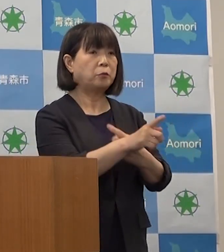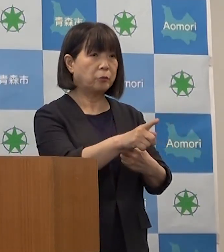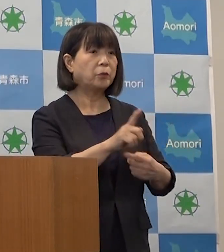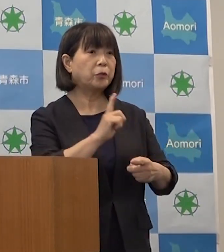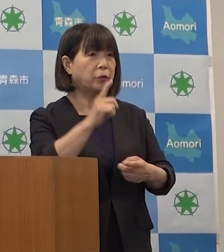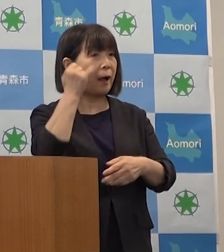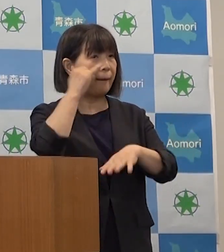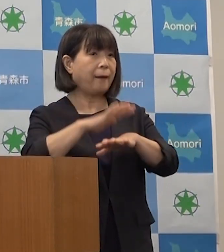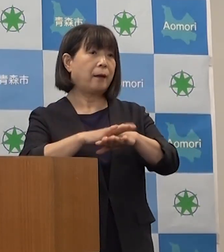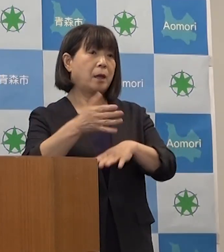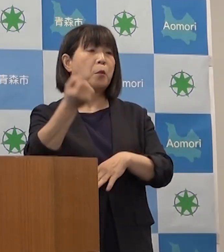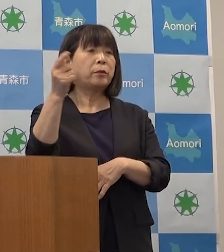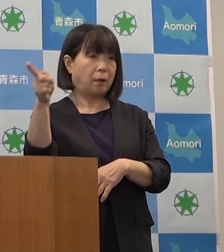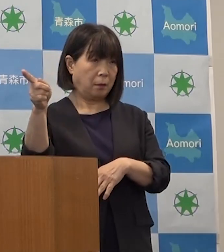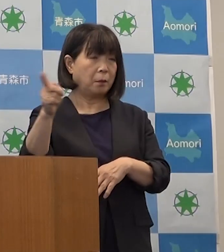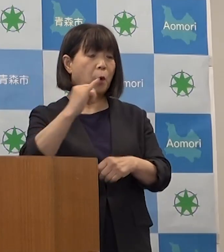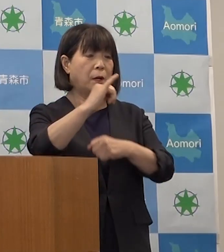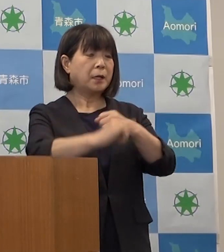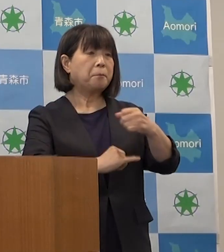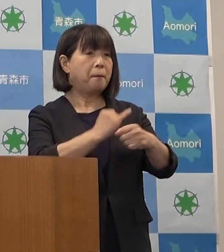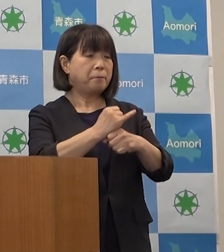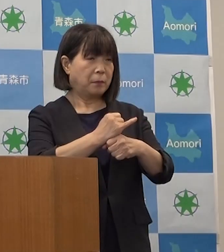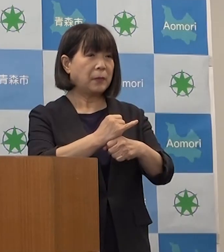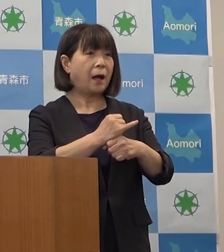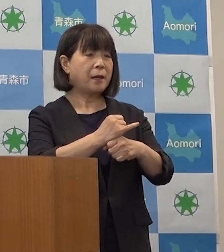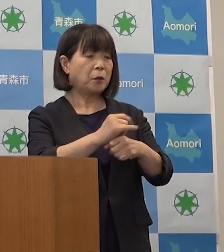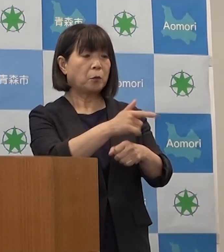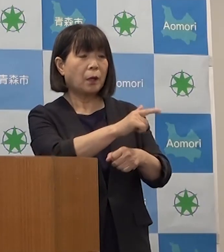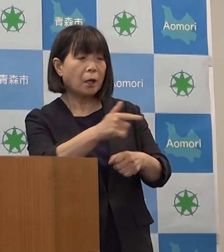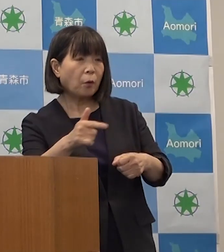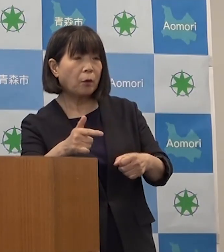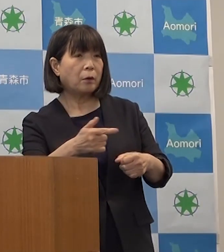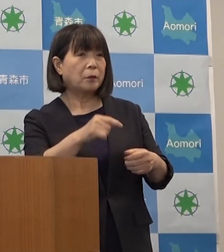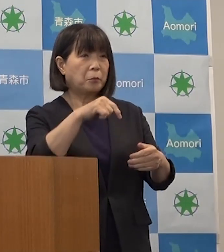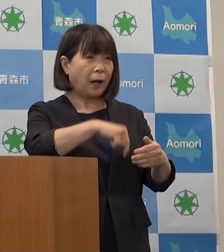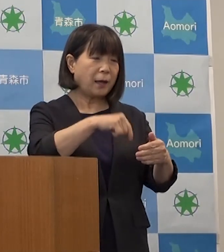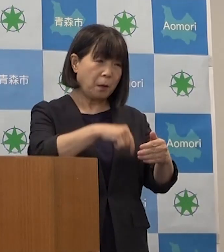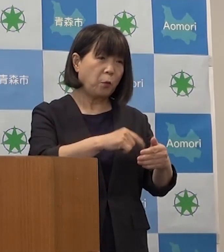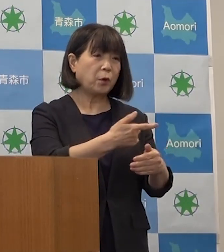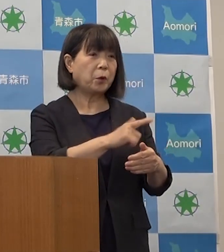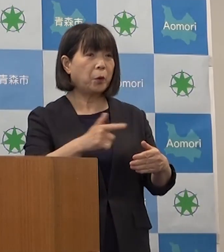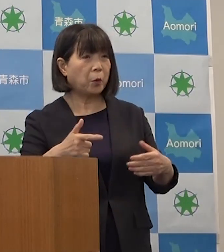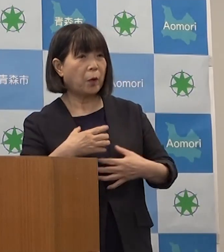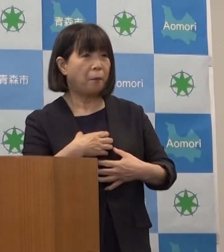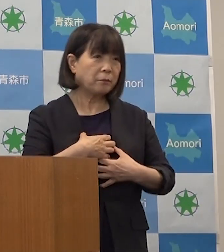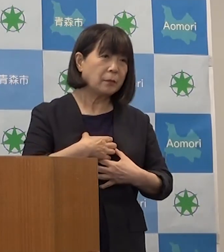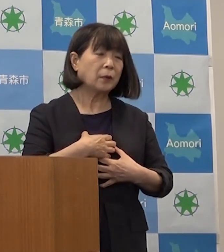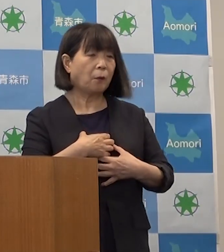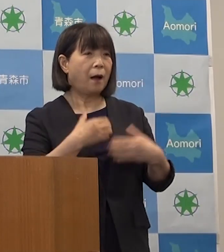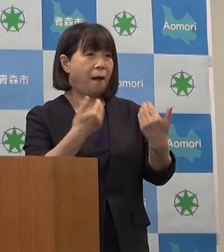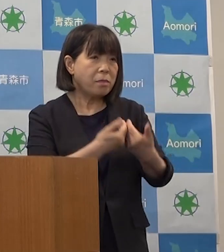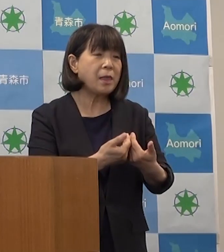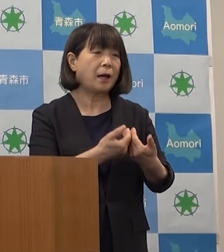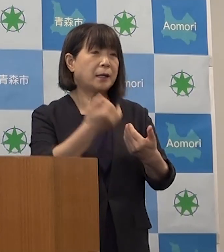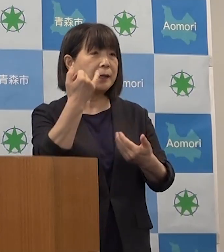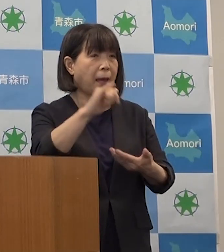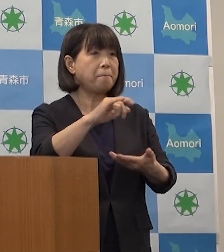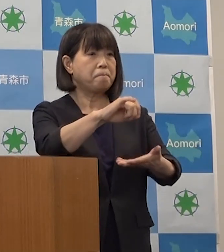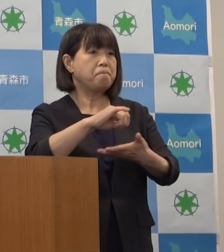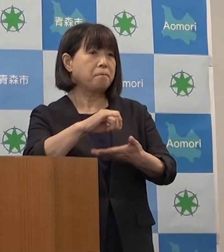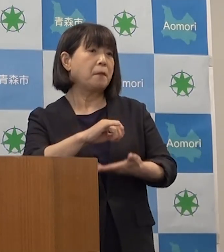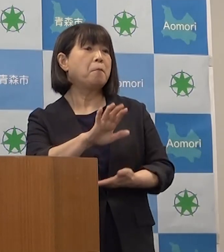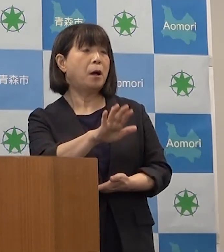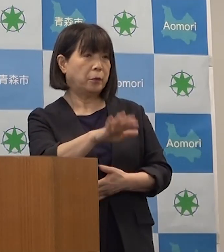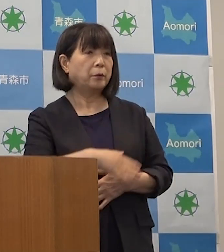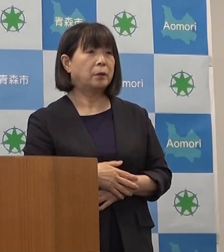ね、かなりそのマイナ保険証に対する忌避感というか、反対意見もありまして、国